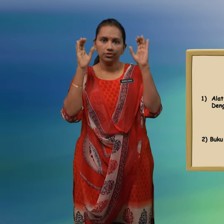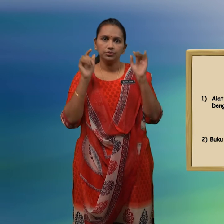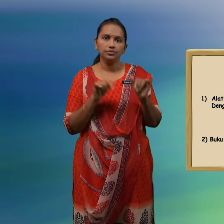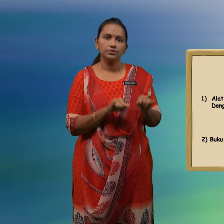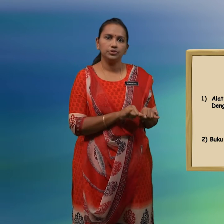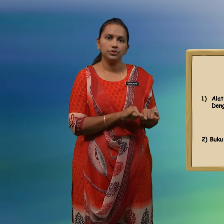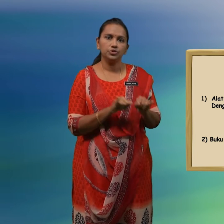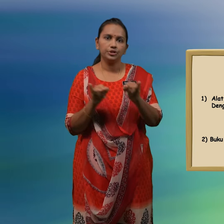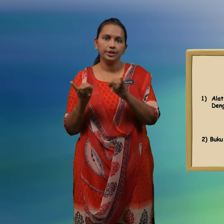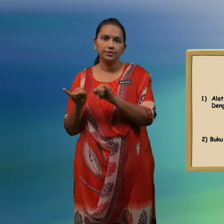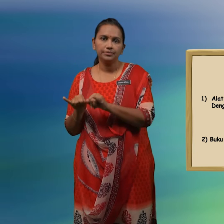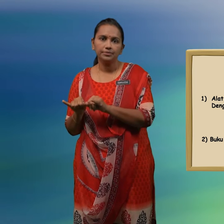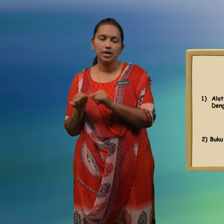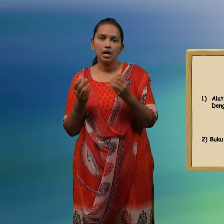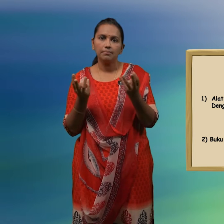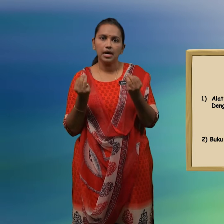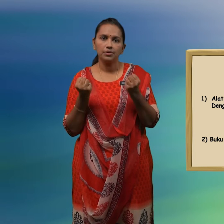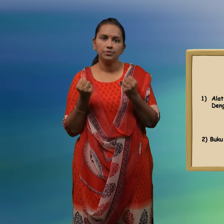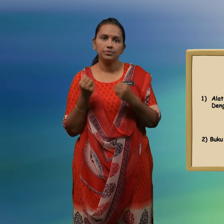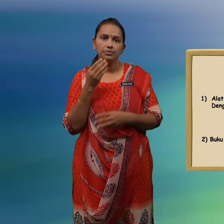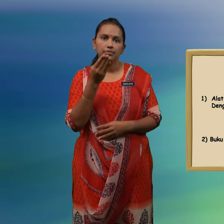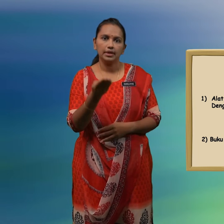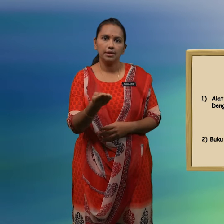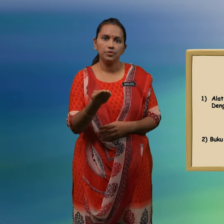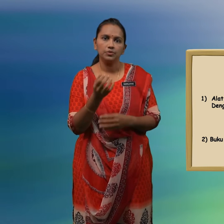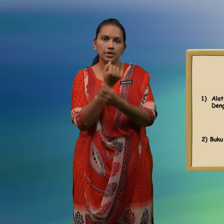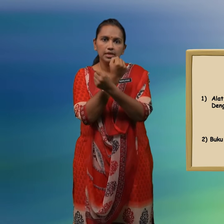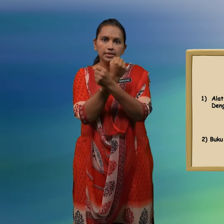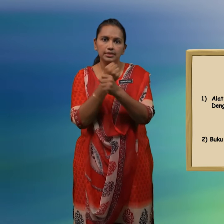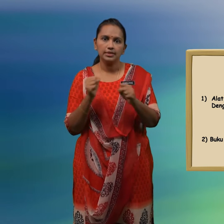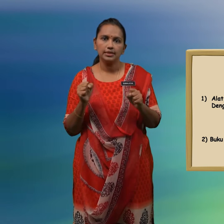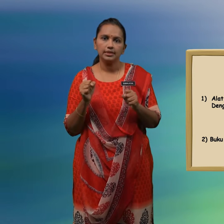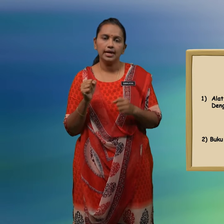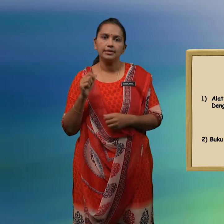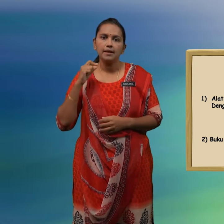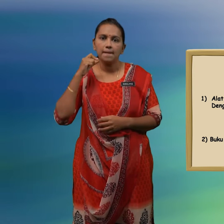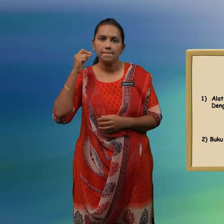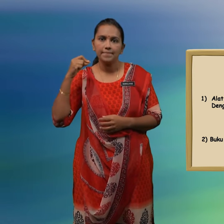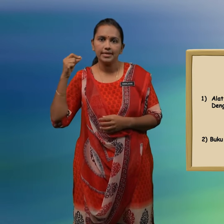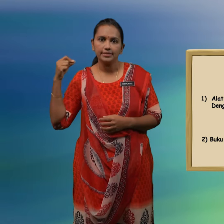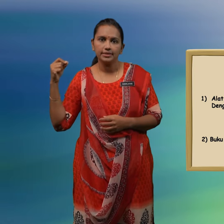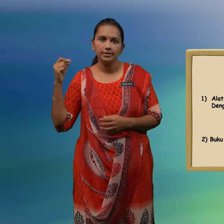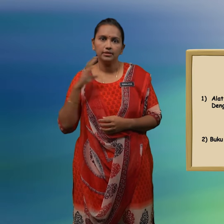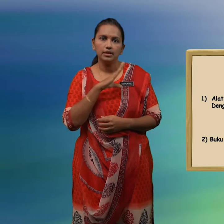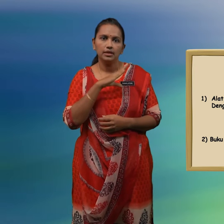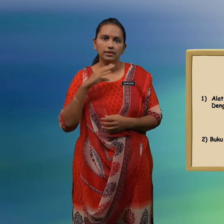Cikgu juga mahu kamu sediakan pensel